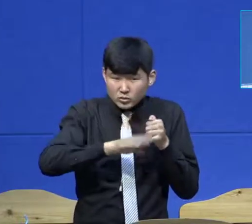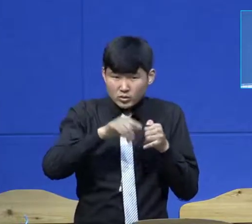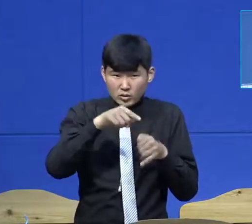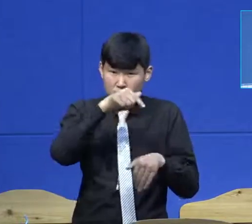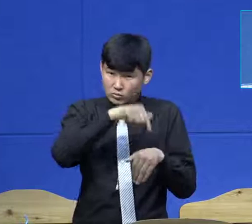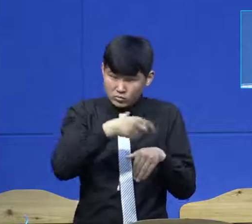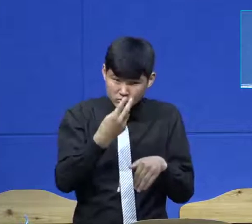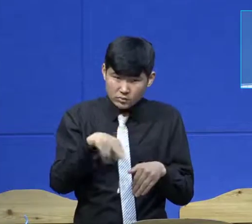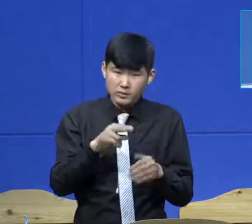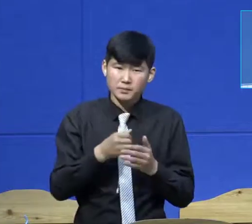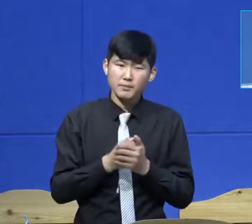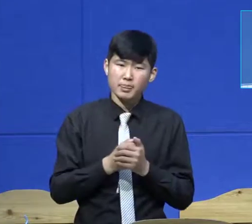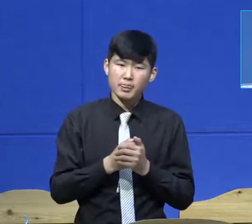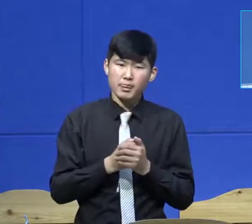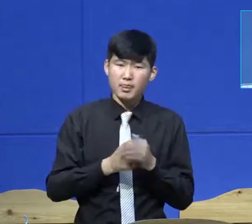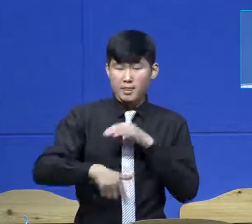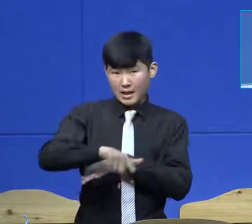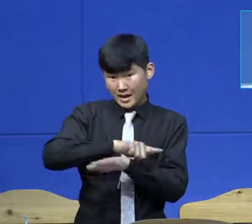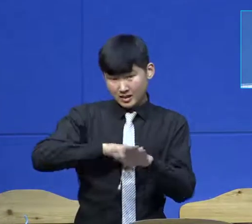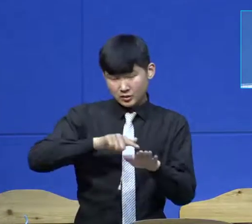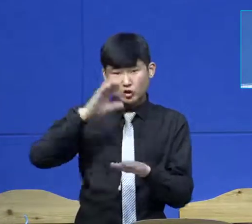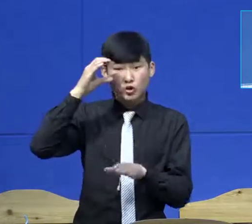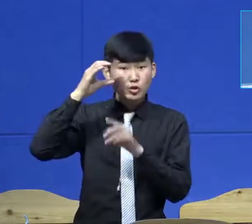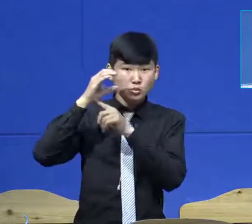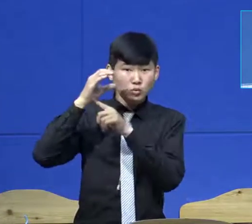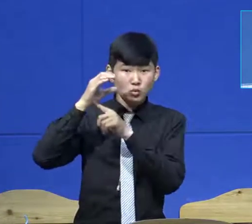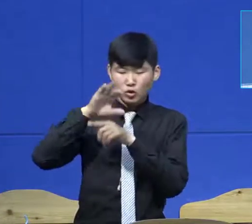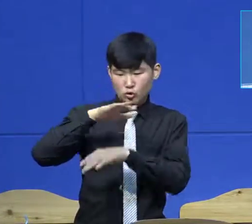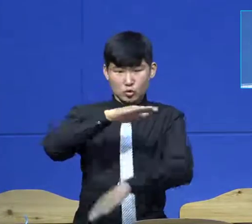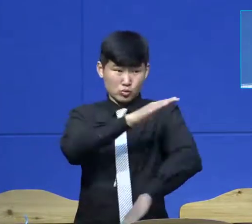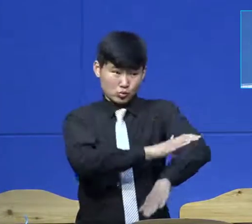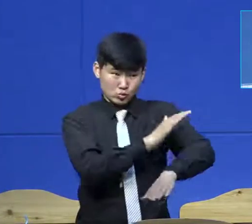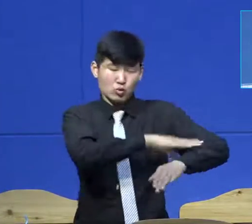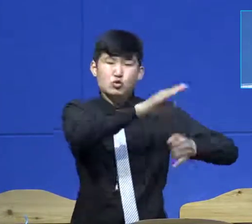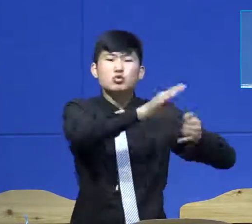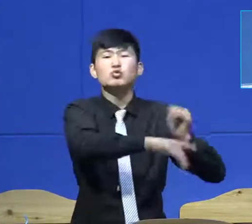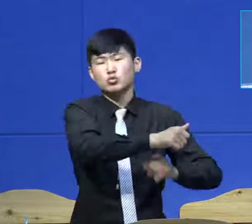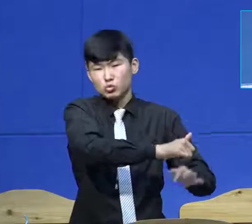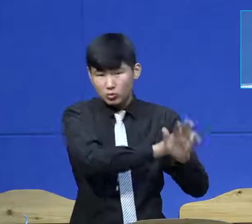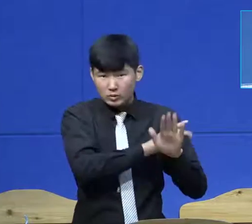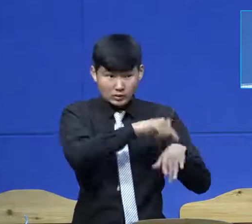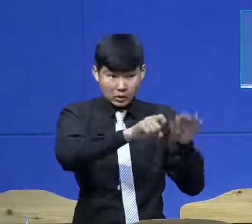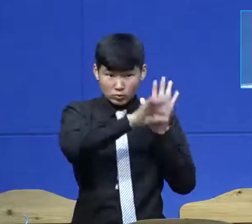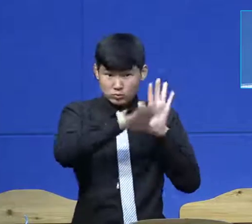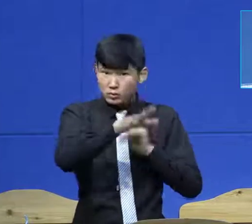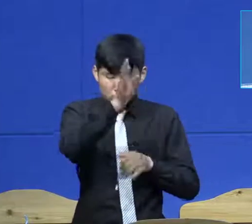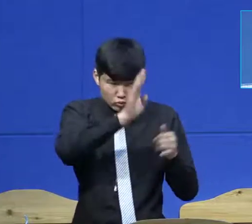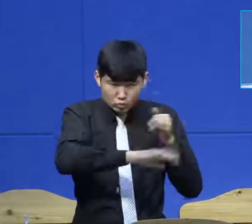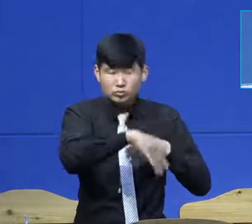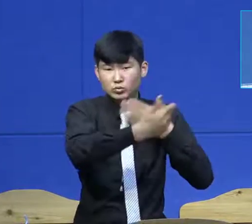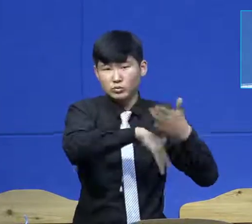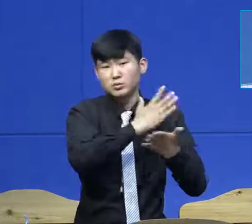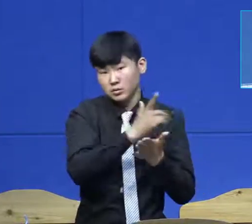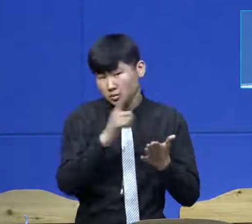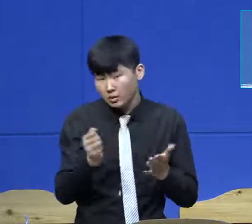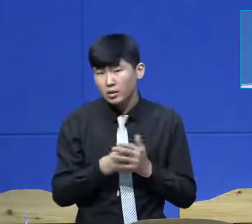үед газар нутгийн өвчсөн Солонгос бол зүүн талын төгсгөл цаг хугацааны өвч гэсэн төгсгөлдөө явж байгаа.